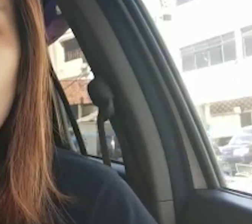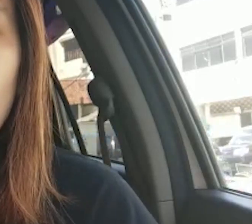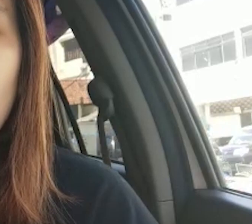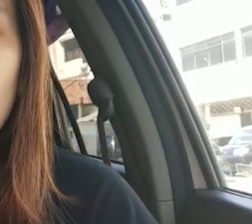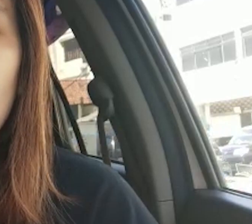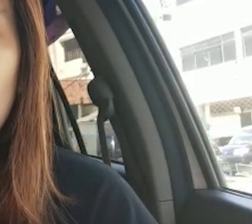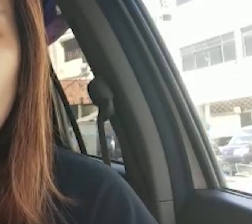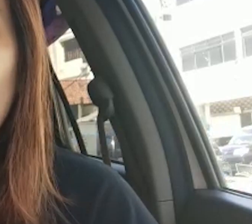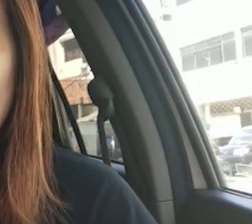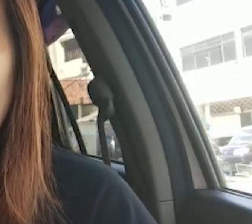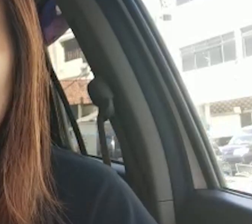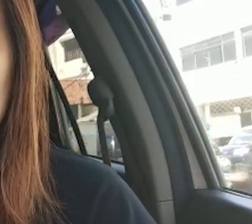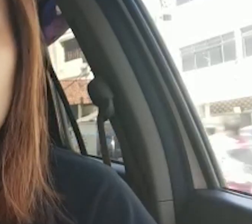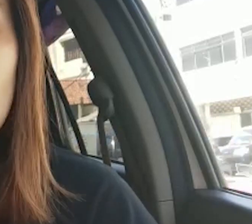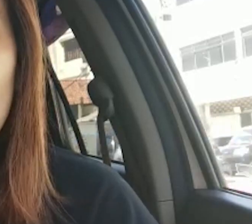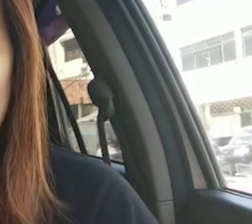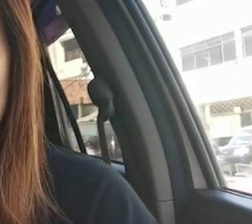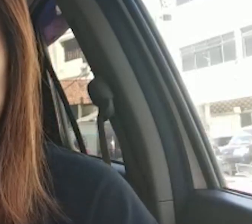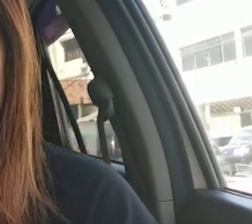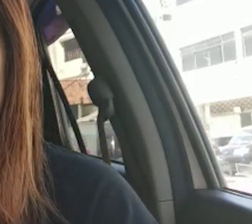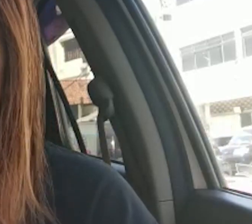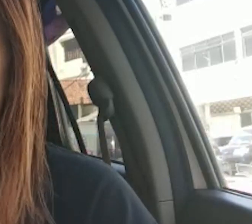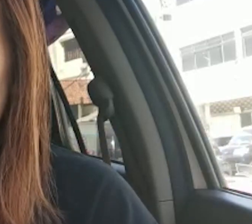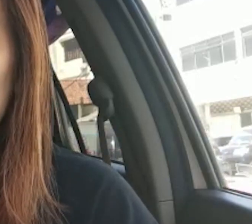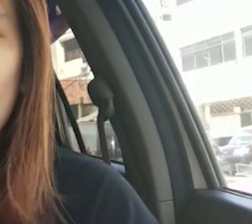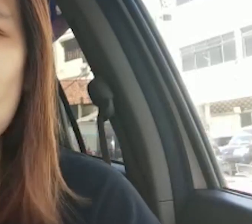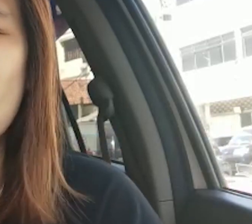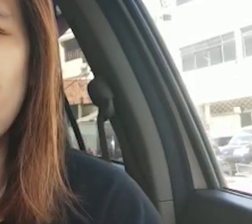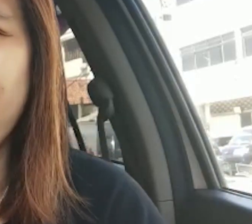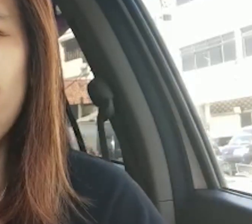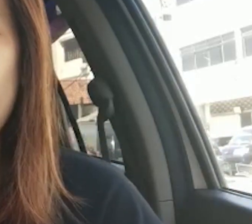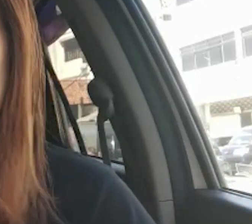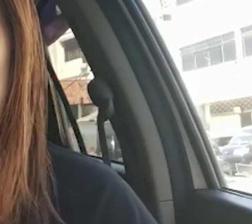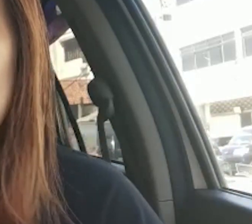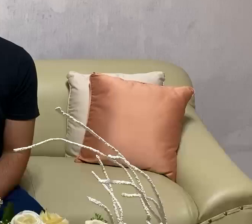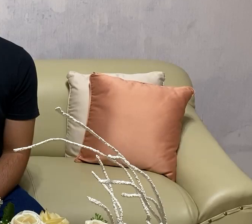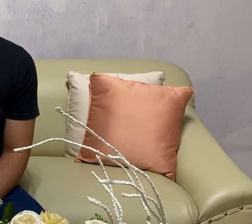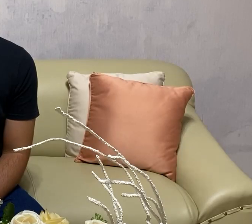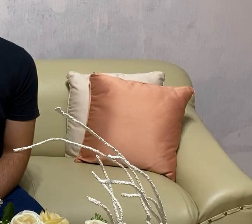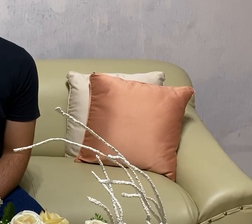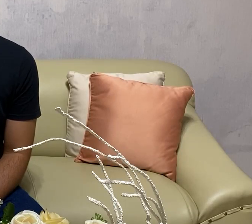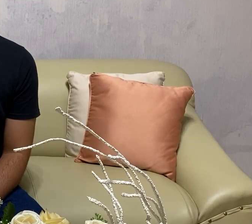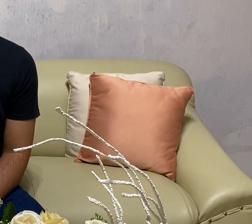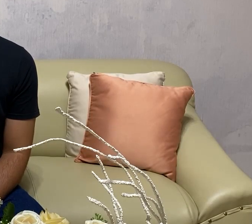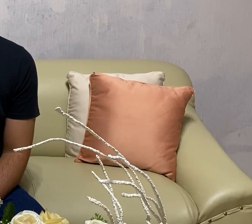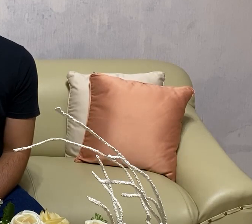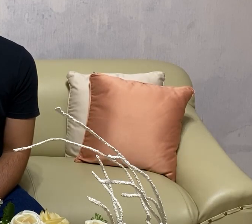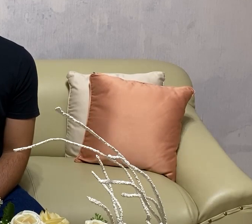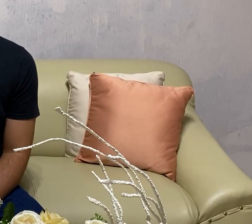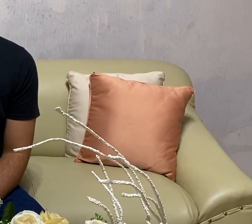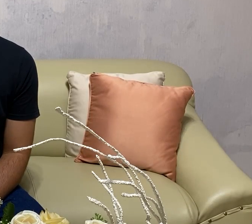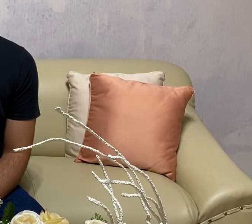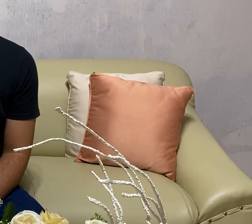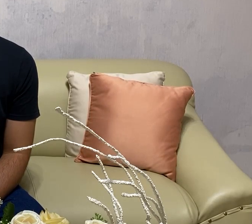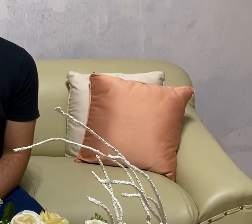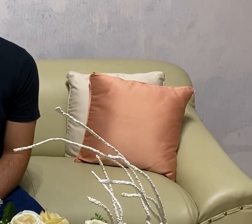memiliki berkat-berkat yang tersembunyi bagi kita. Terima kasih, Tuhan Yesus memberkati. Shalom saudara-saudara, hari ini